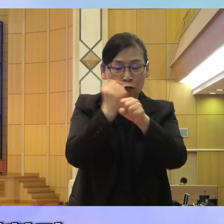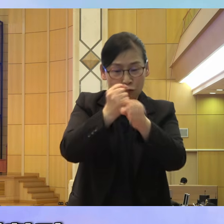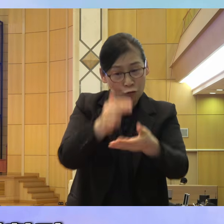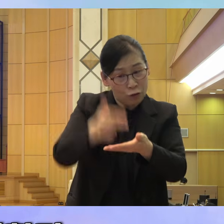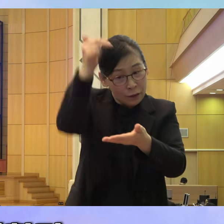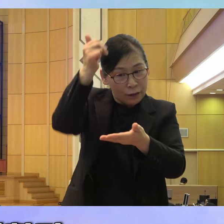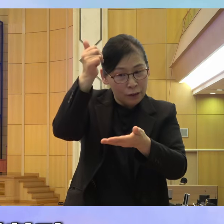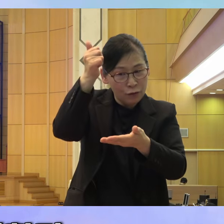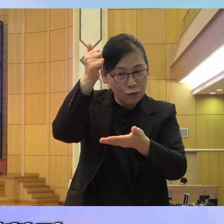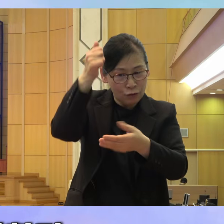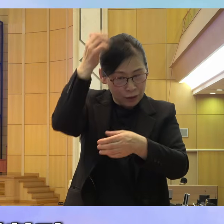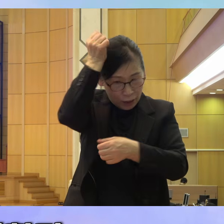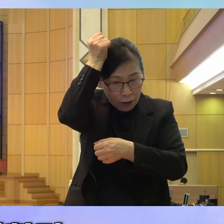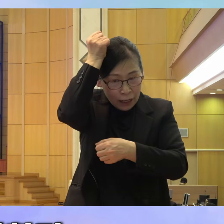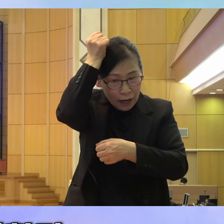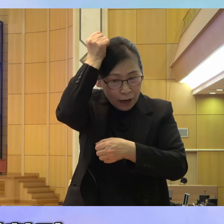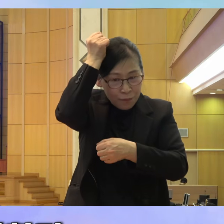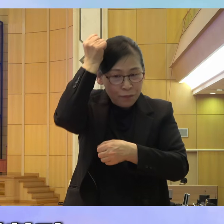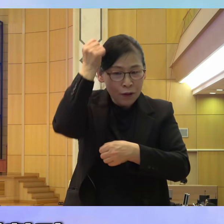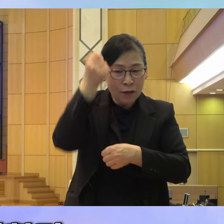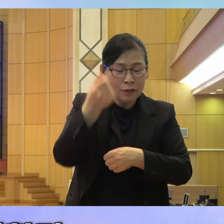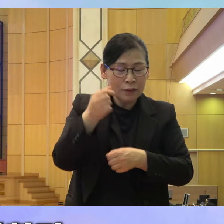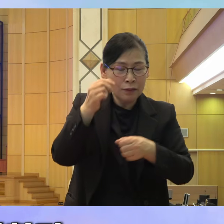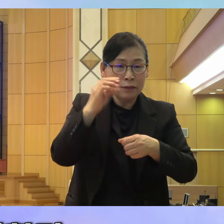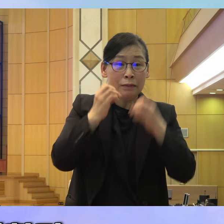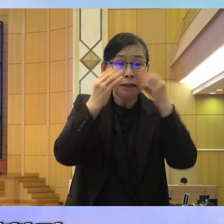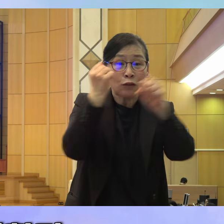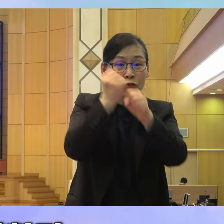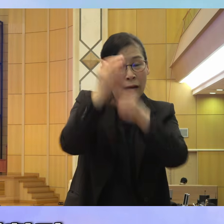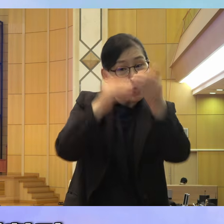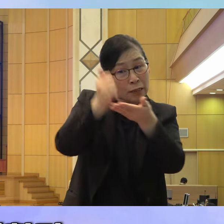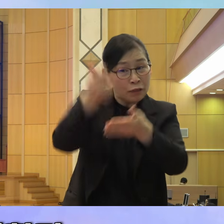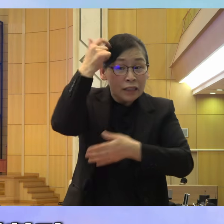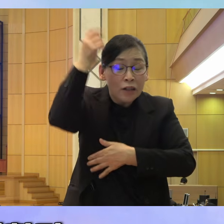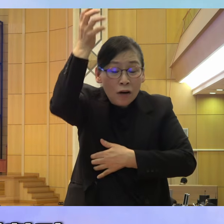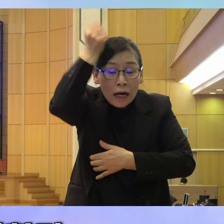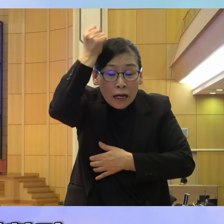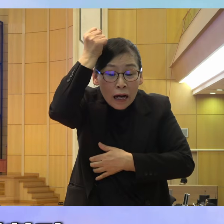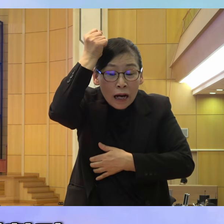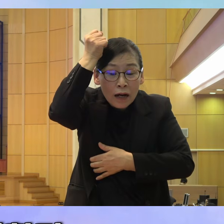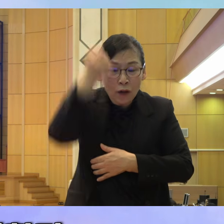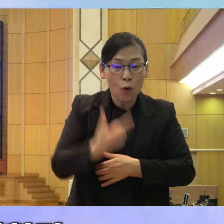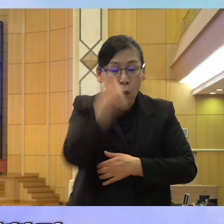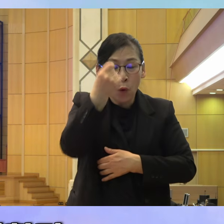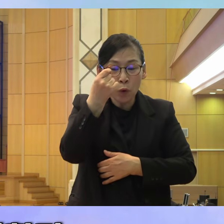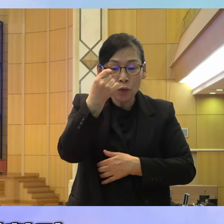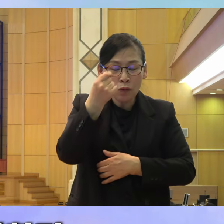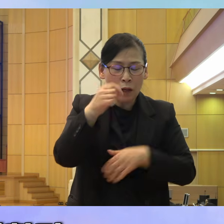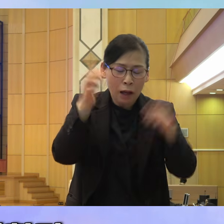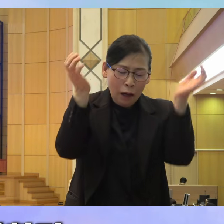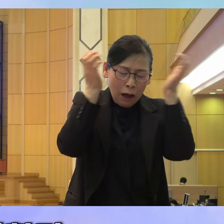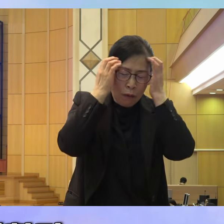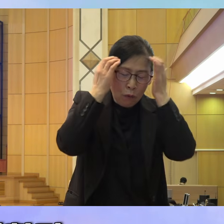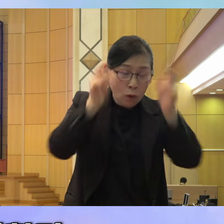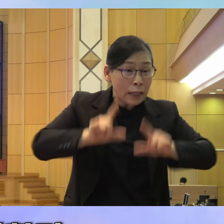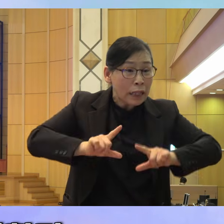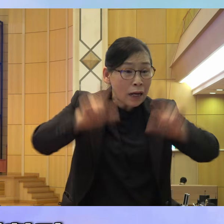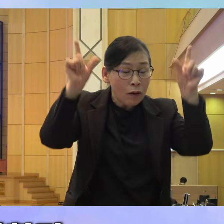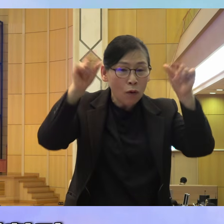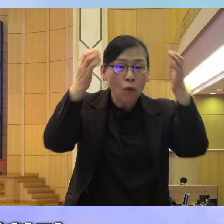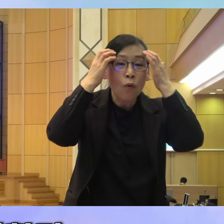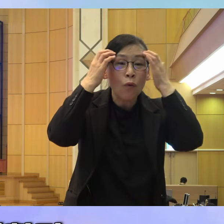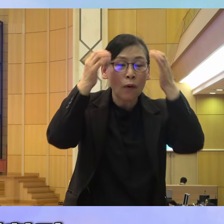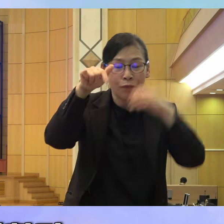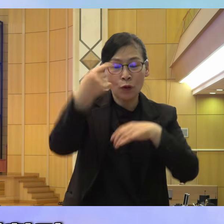기억하라. 창조주를 기억하라. 창조하시는 하나님을 기억하라. 곧 곤고한 날이 이기 전에,